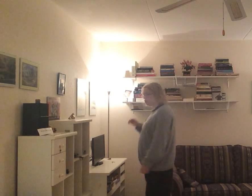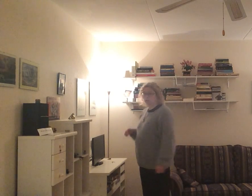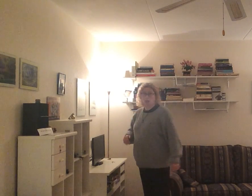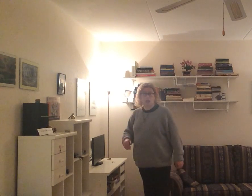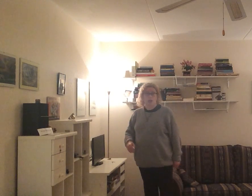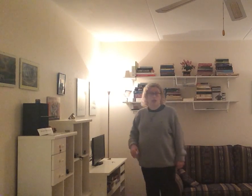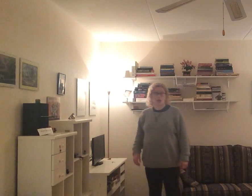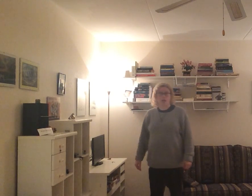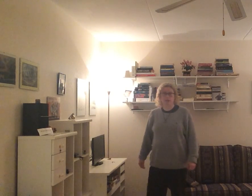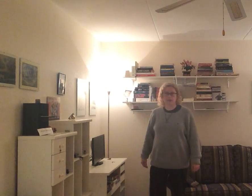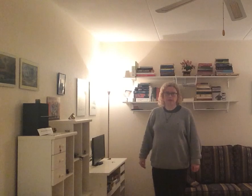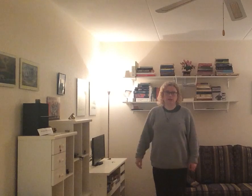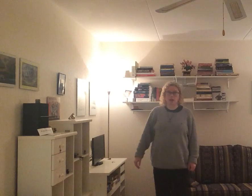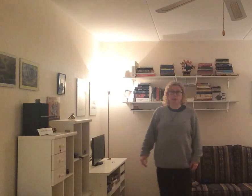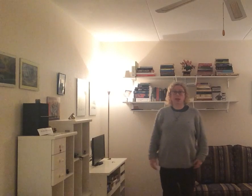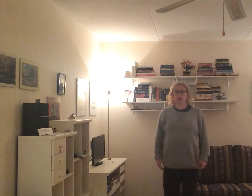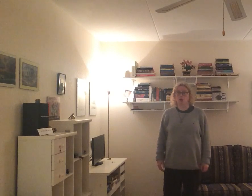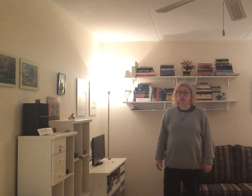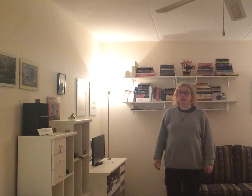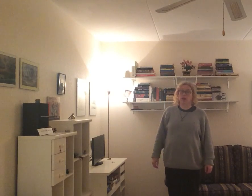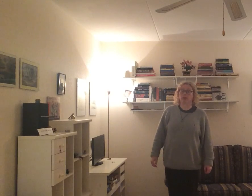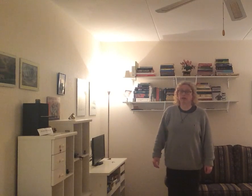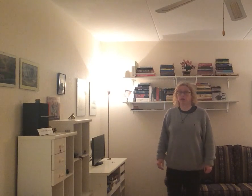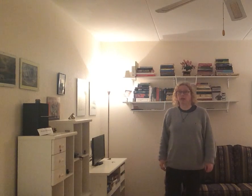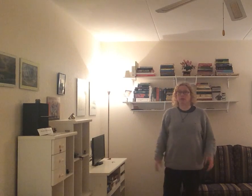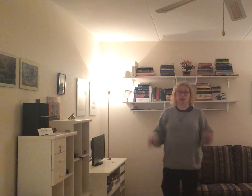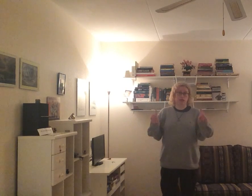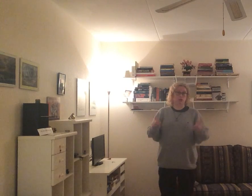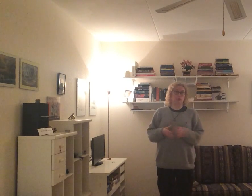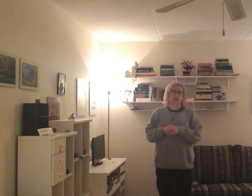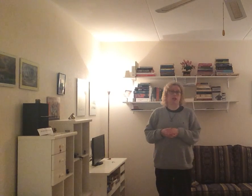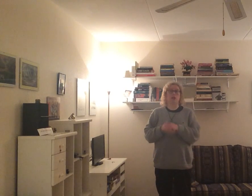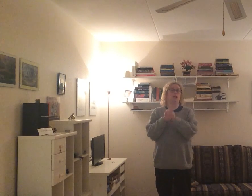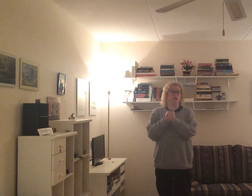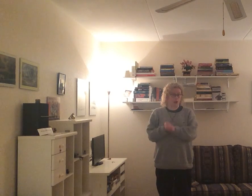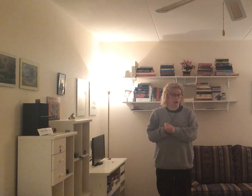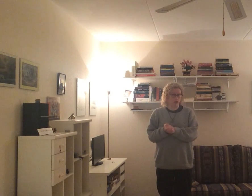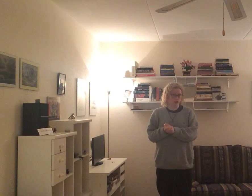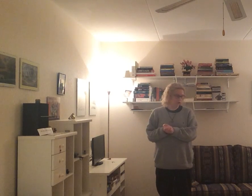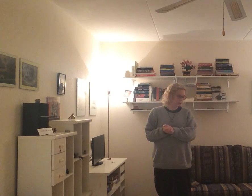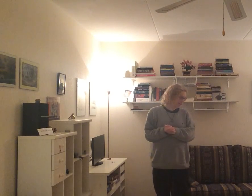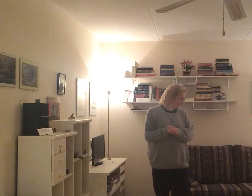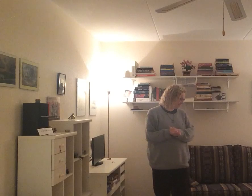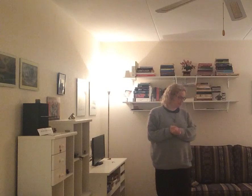2017. Door Peanut Jones van peanutjones.nl. Dank u wel.